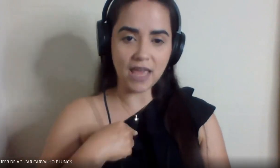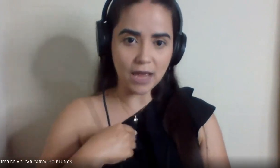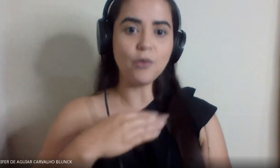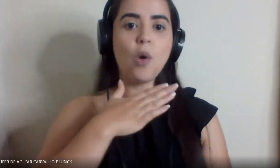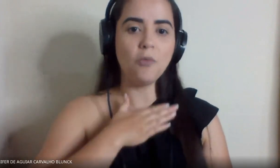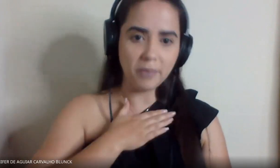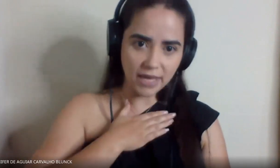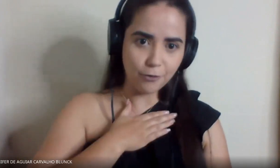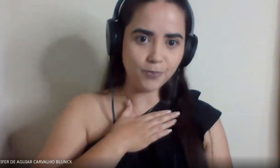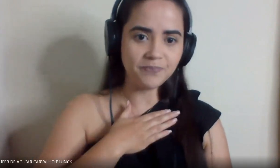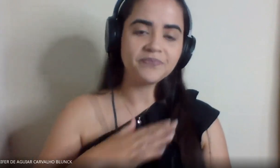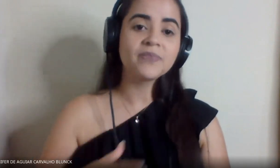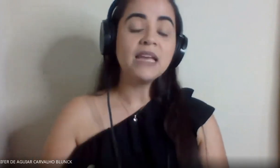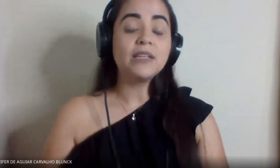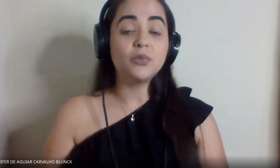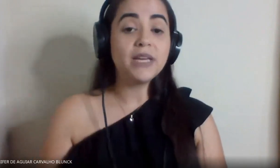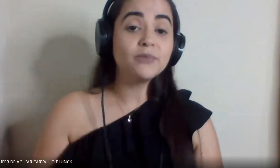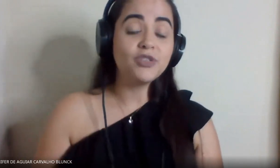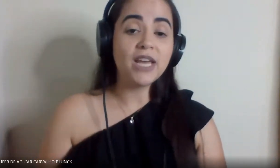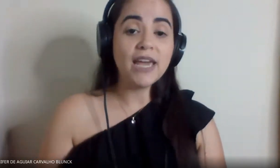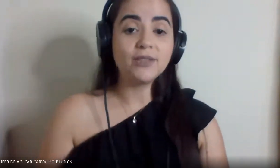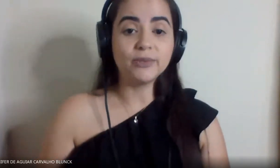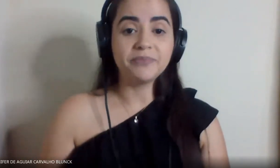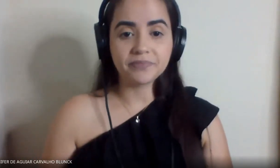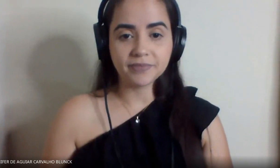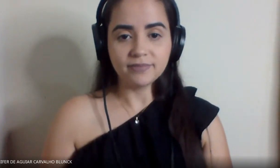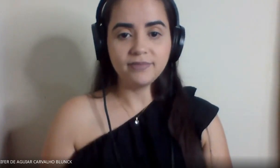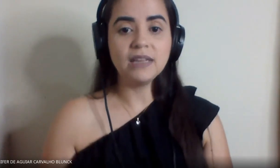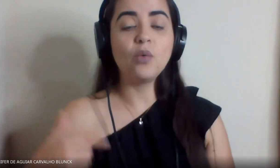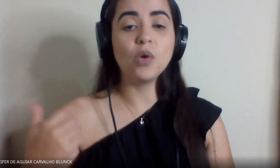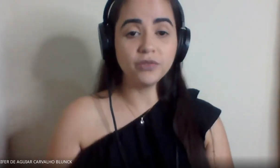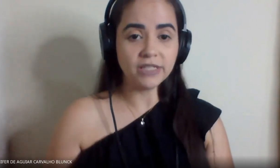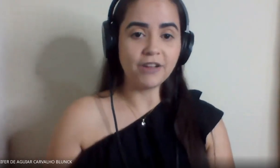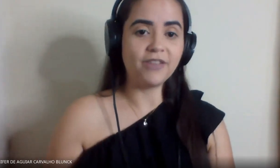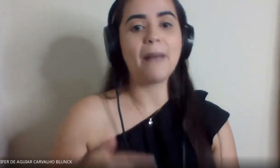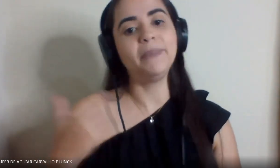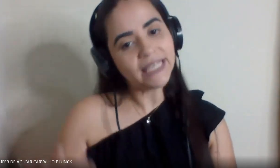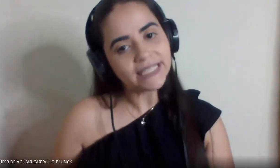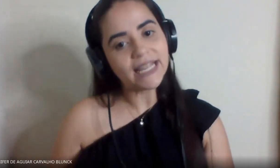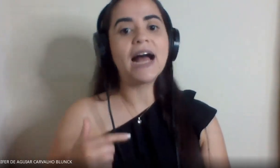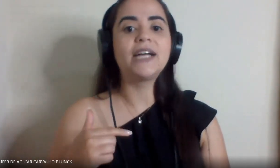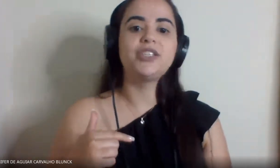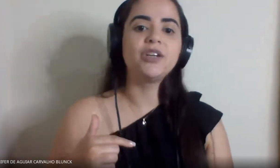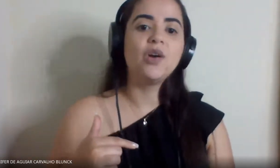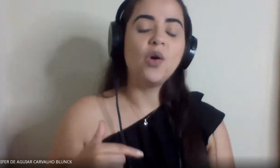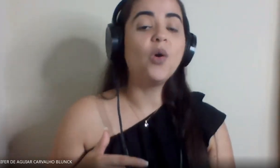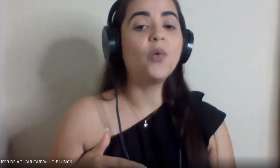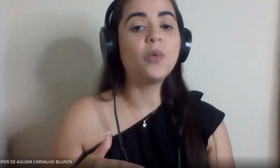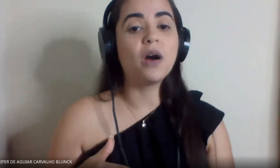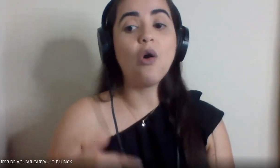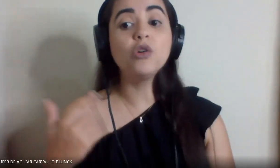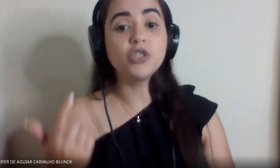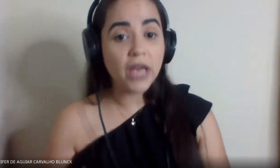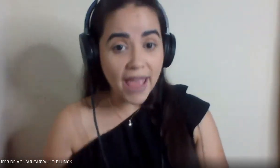fazer eu ou meu. Do mesmo jeito, quando você vai falar minha idade